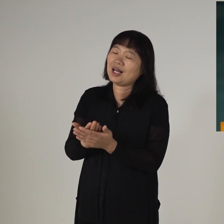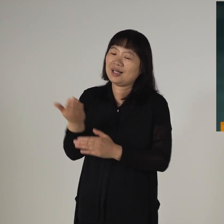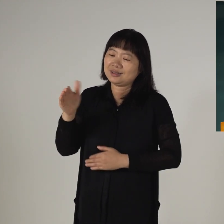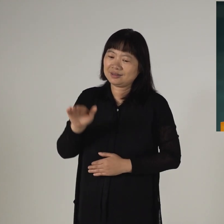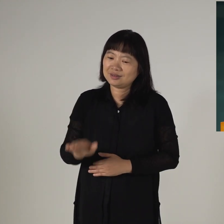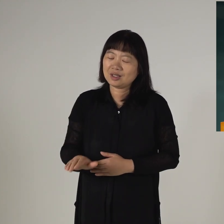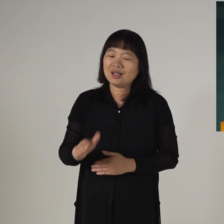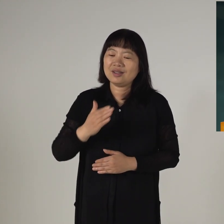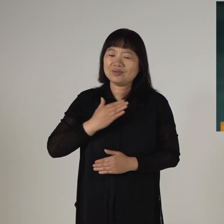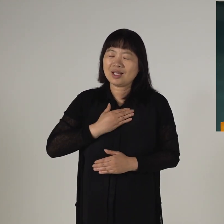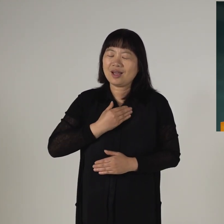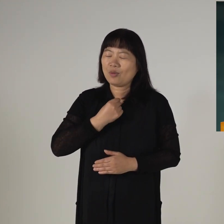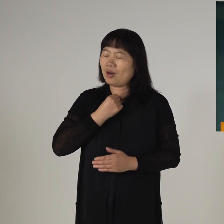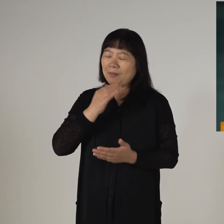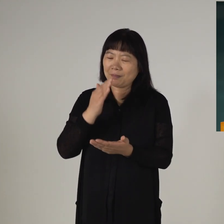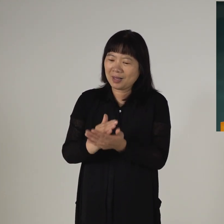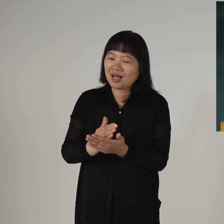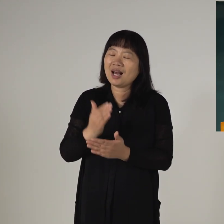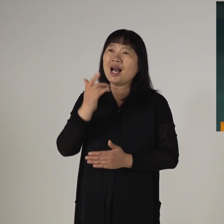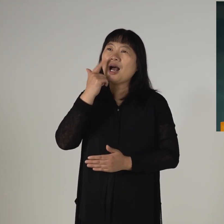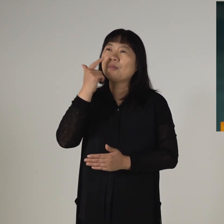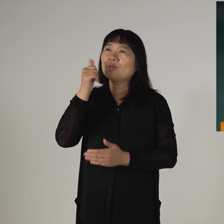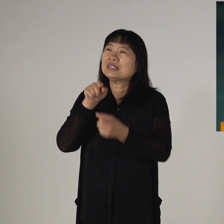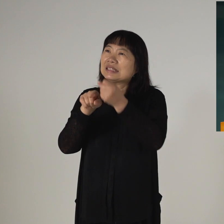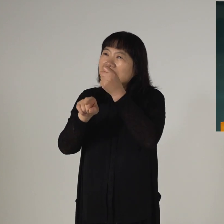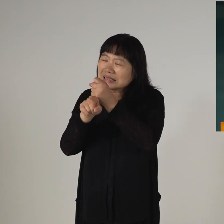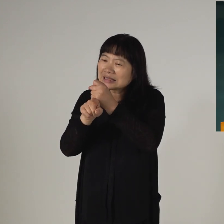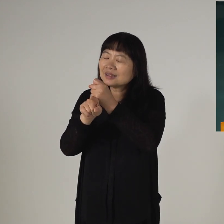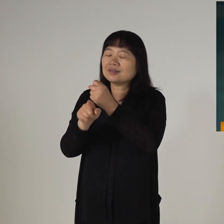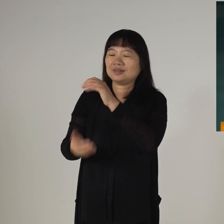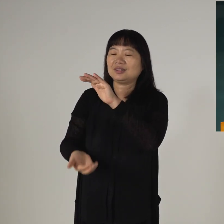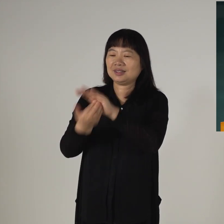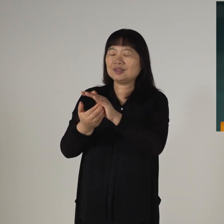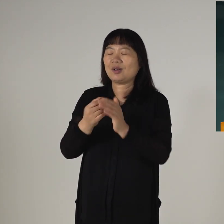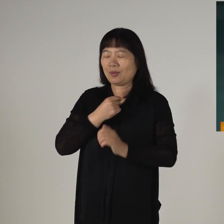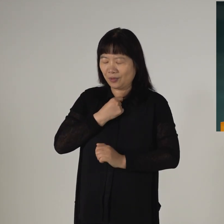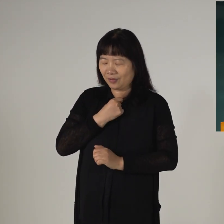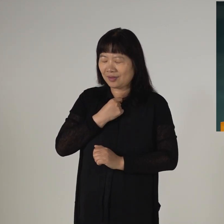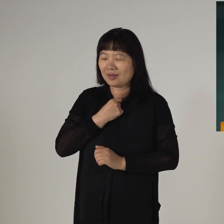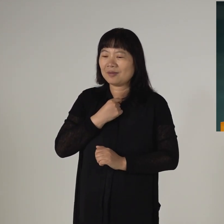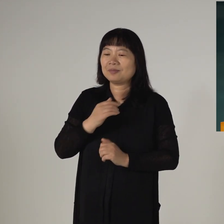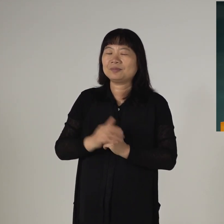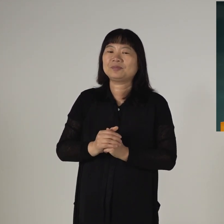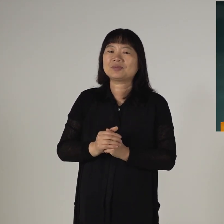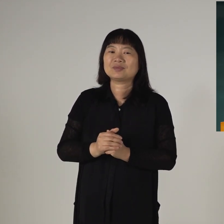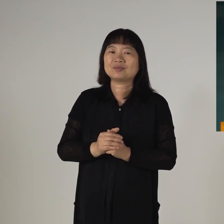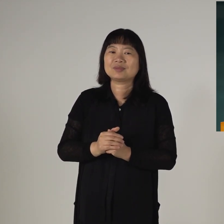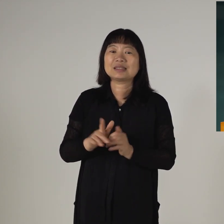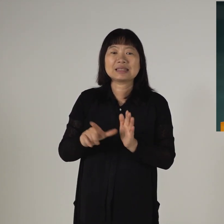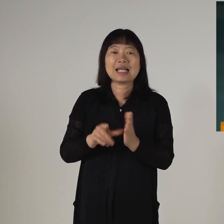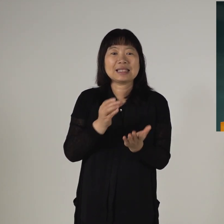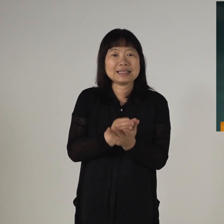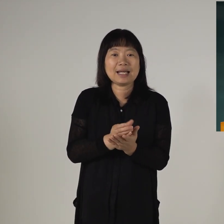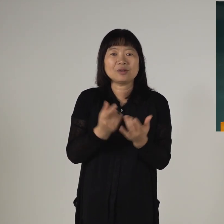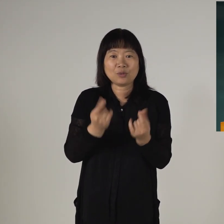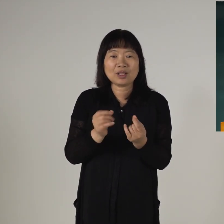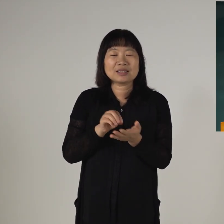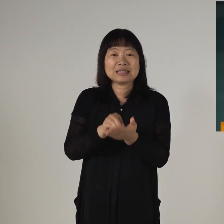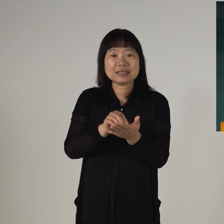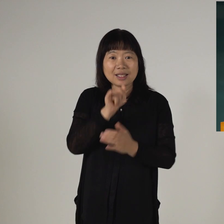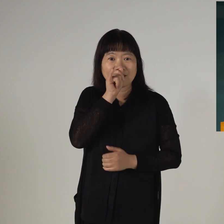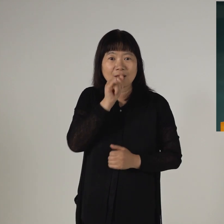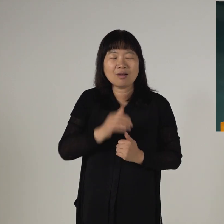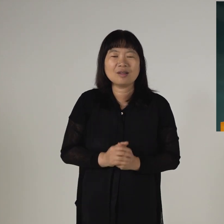허나 내 원대로 마옵시고 아버지의 뜻이 이루어지기를 원하나이다. 거기 잔이 등장을 해요.